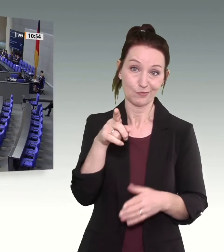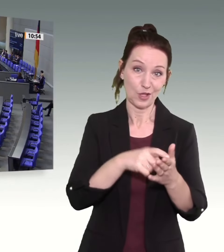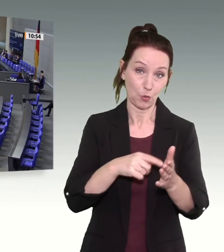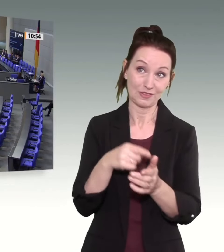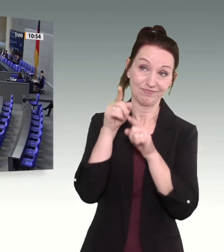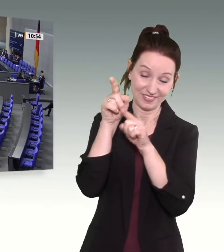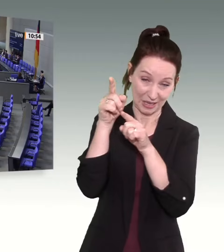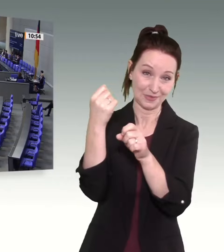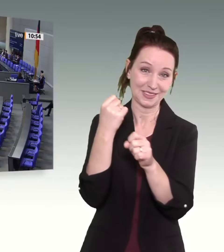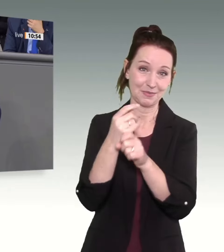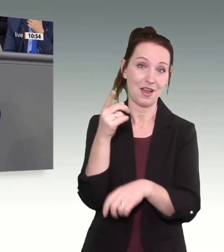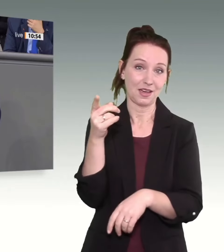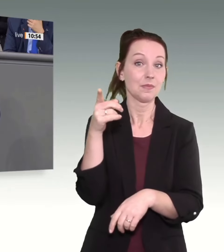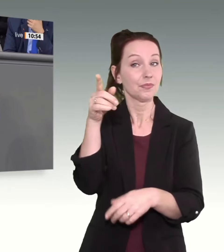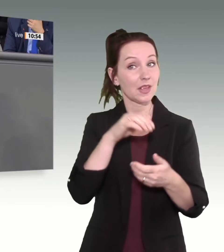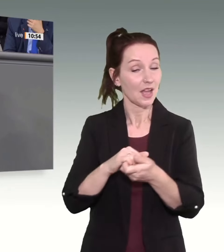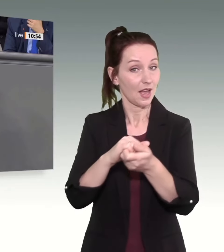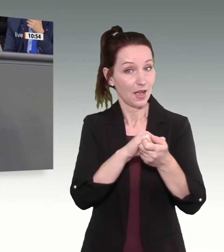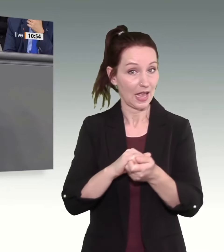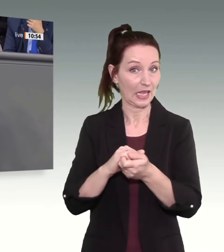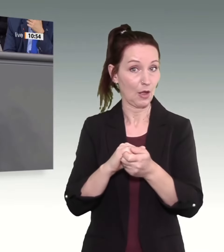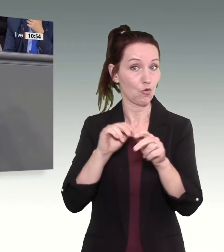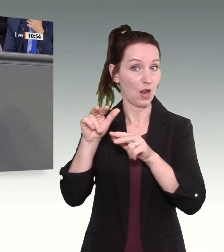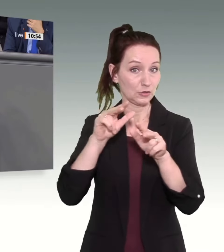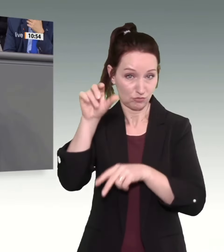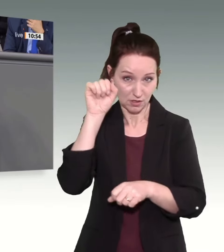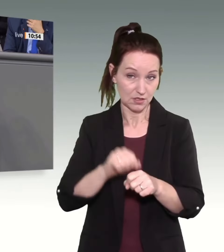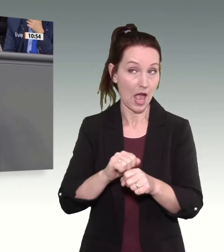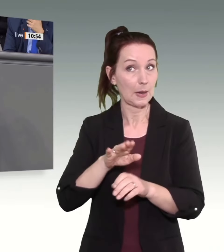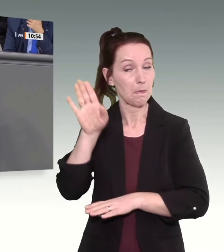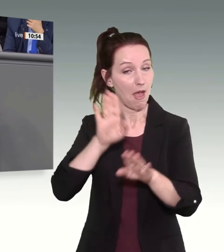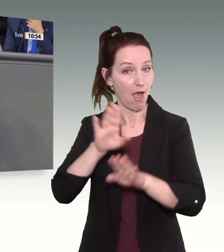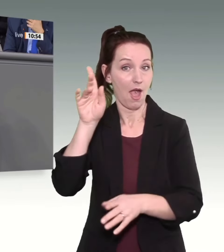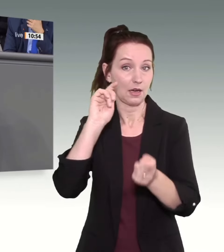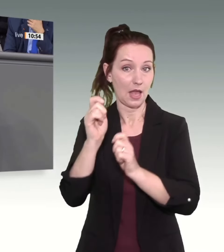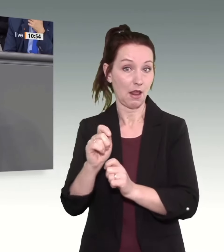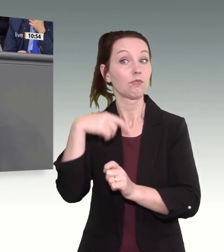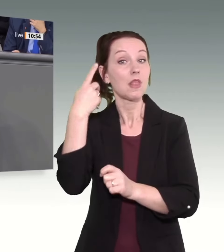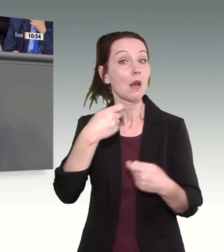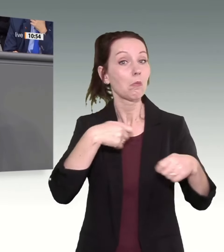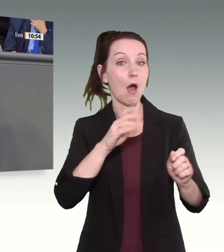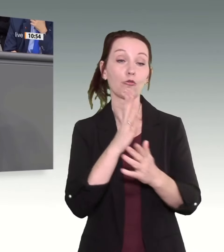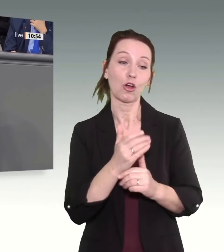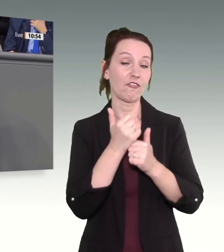Koalition sofort mit Ihrer Mehrheit auch wieder ändern. Und das hat auch Auswirkungen direkt auf das Bauen.